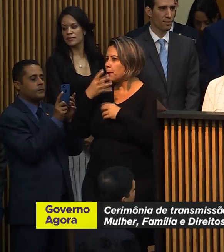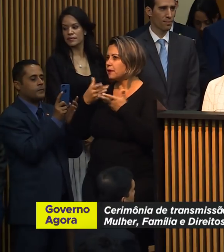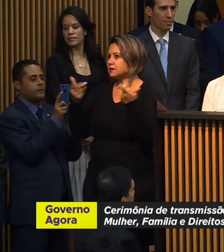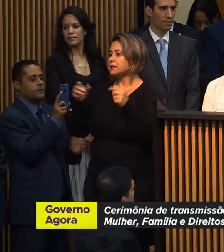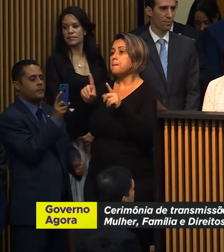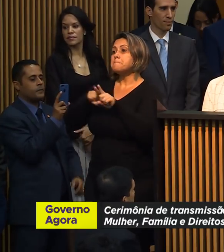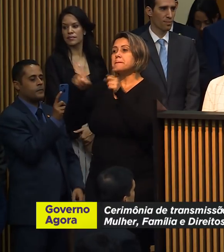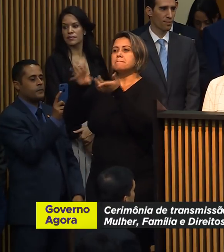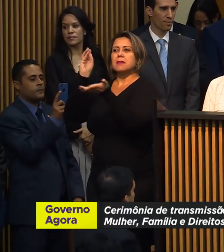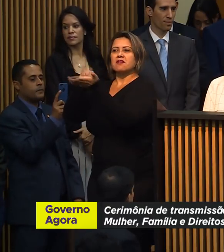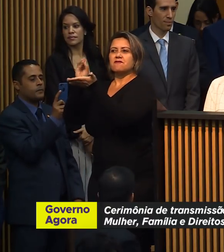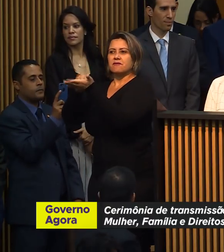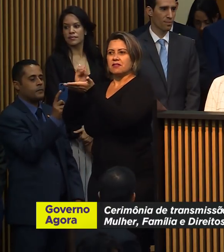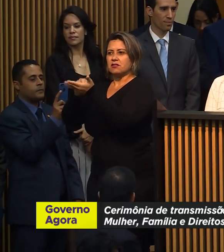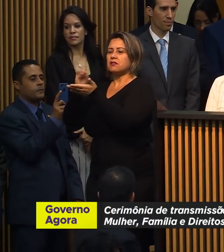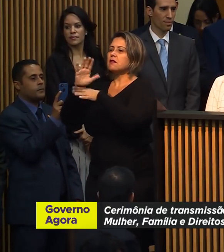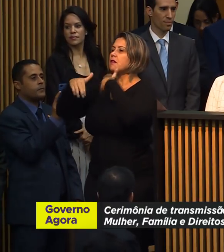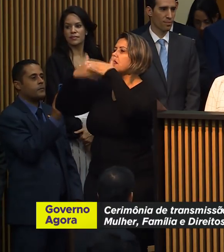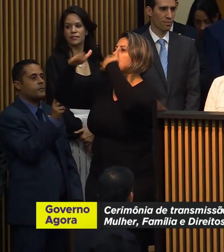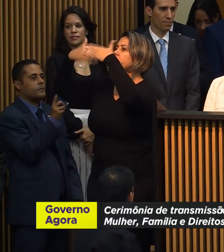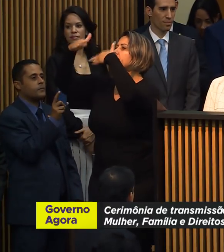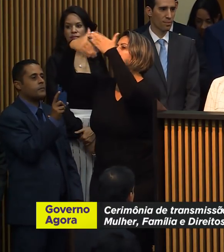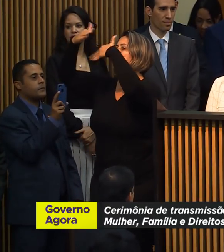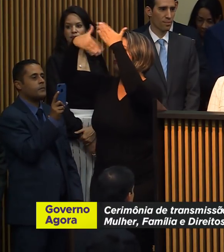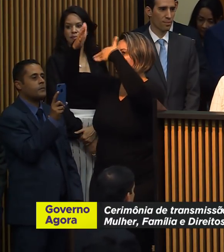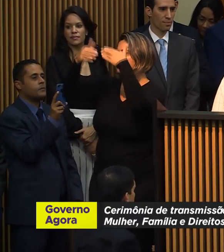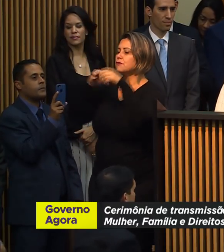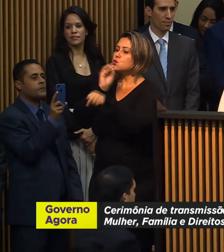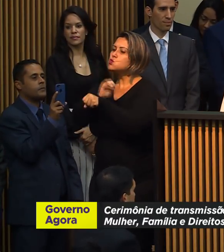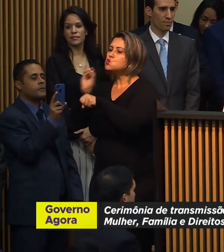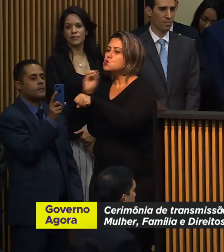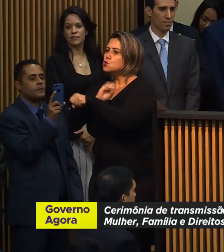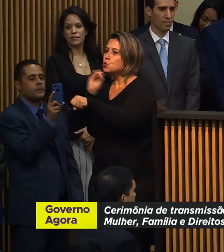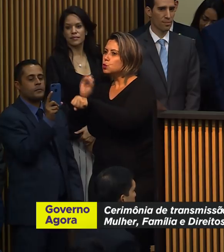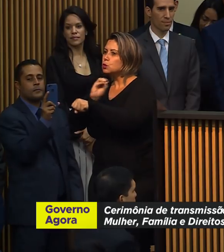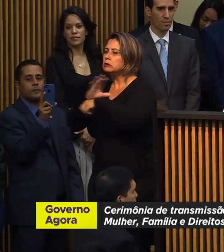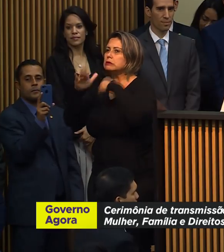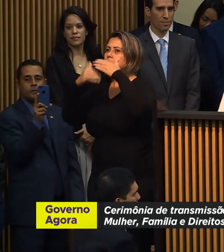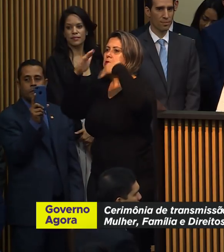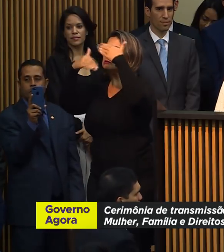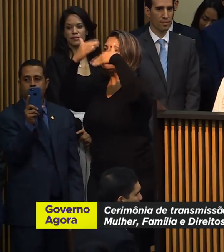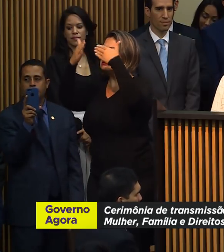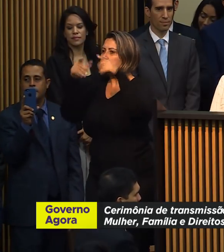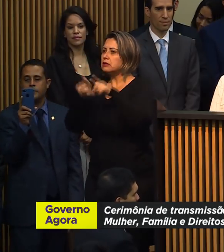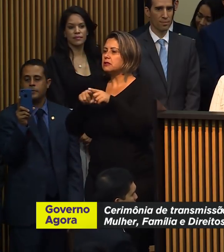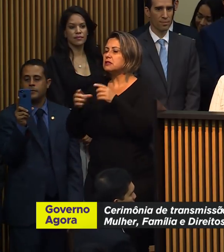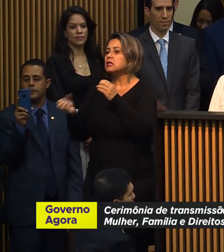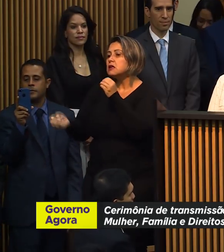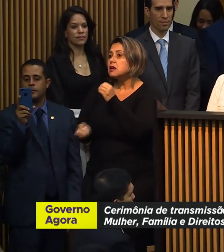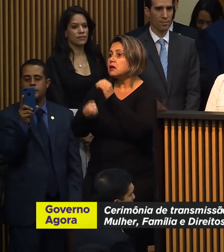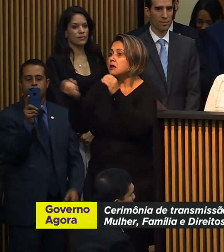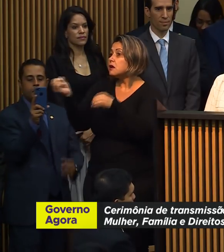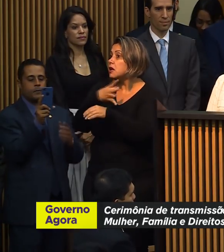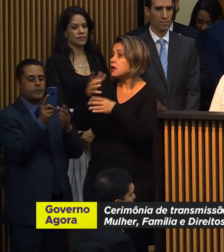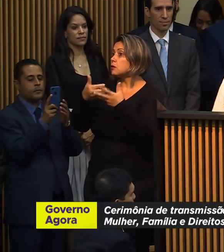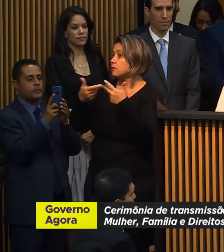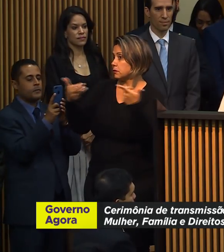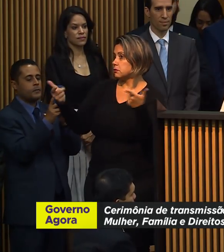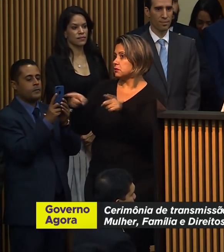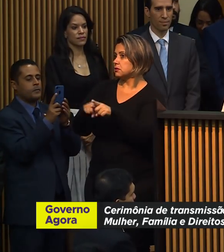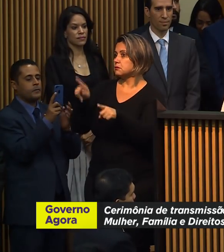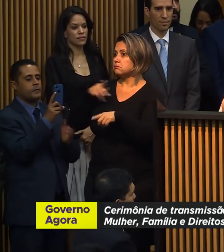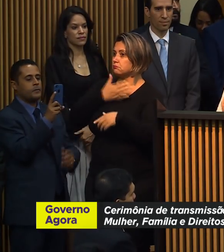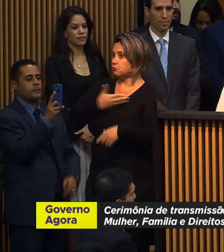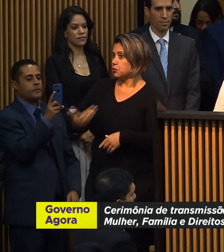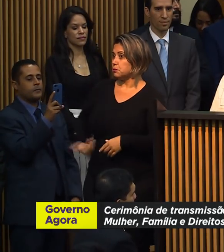temos muito no que avançar. Avançar no cuidado integral, na construção e implementação de políticas públicas